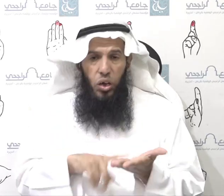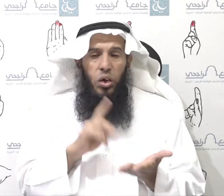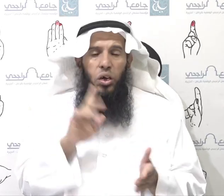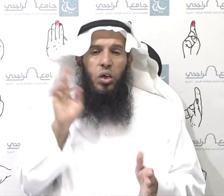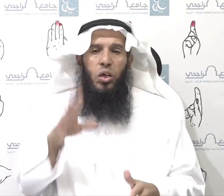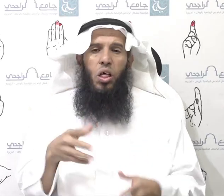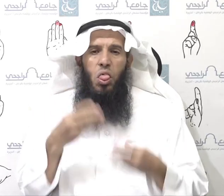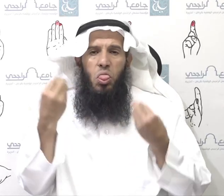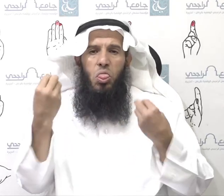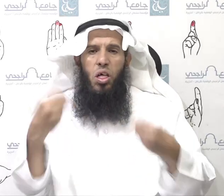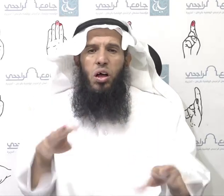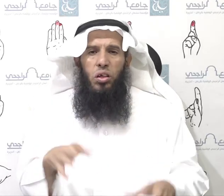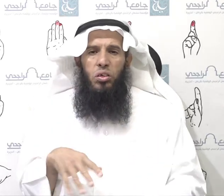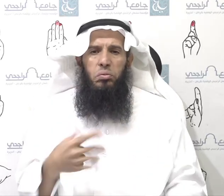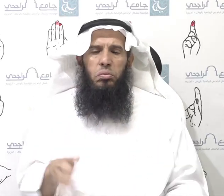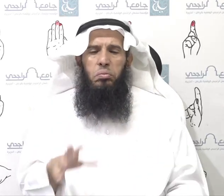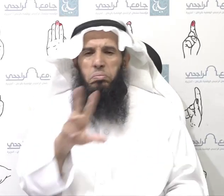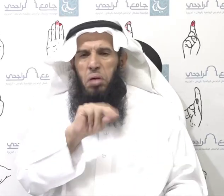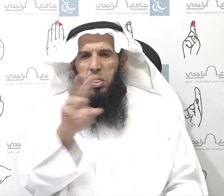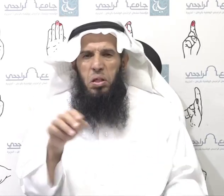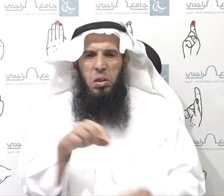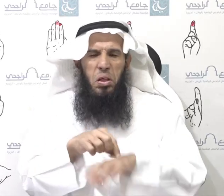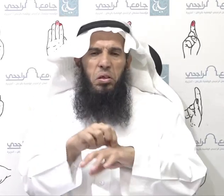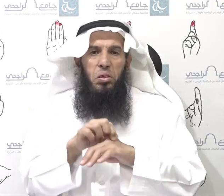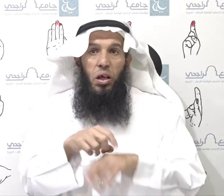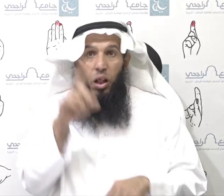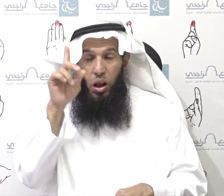ضيعت عند بعض من الناس، ومشاعره